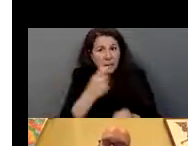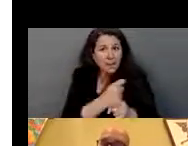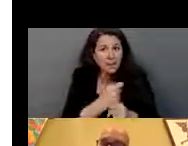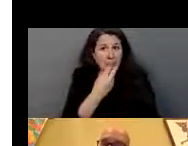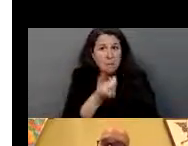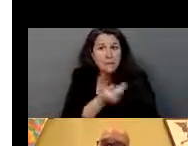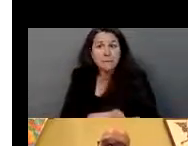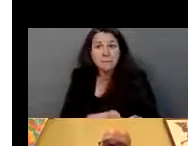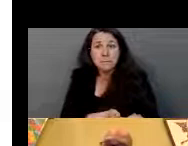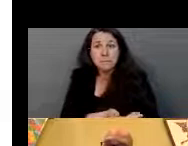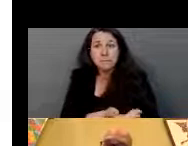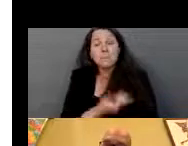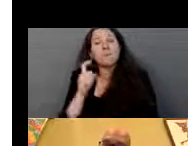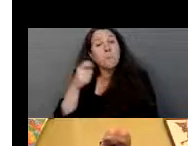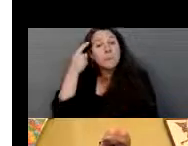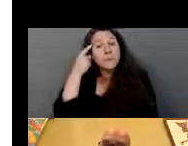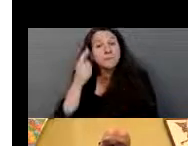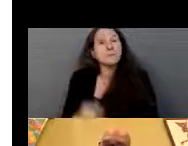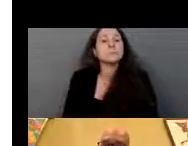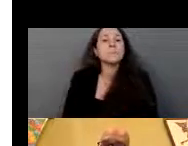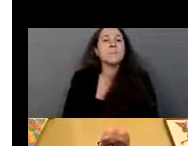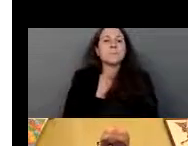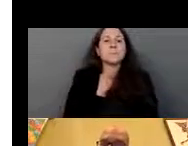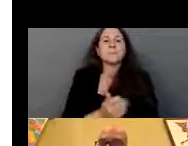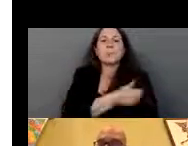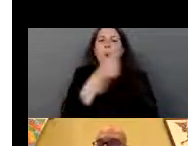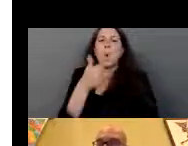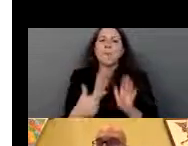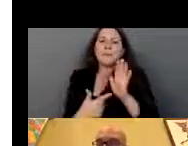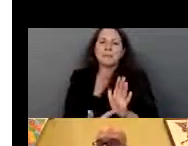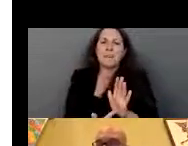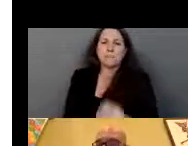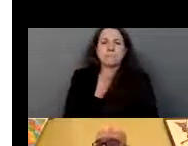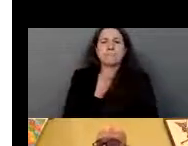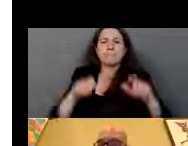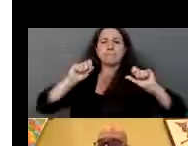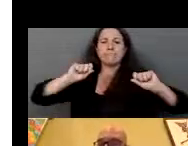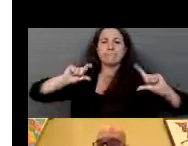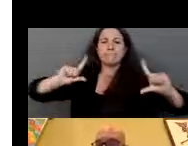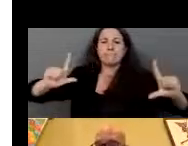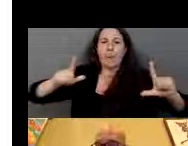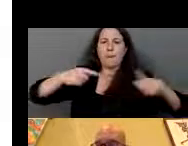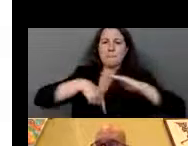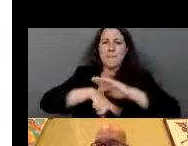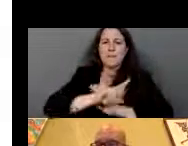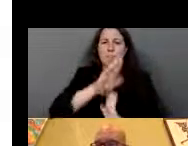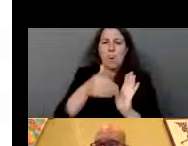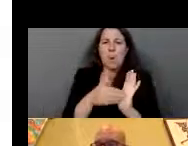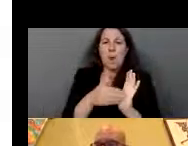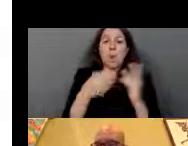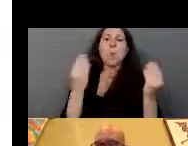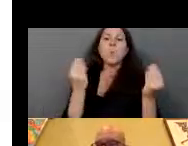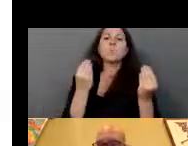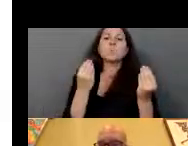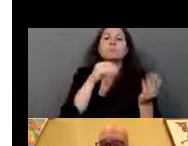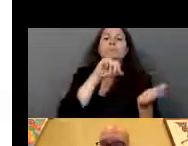Bon, l'autre exemple que je voulais mentionner ici, donc là, je montre une carte du métro de Montréal, les quelques stations qui sont accessibles. Et donc, je note ici